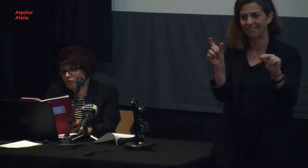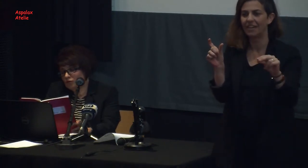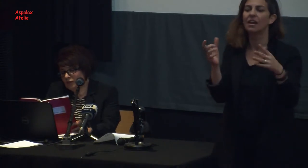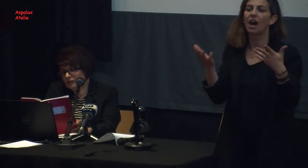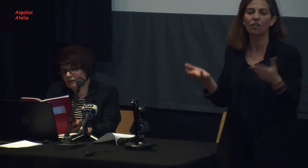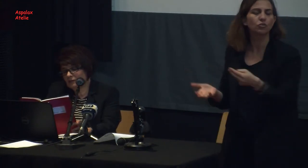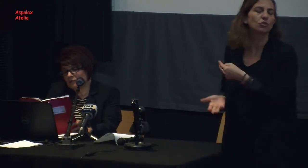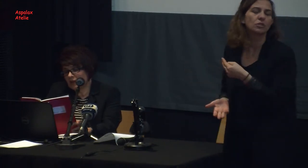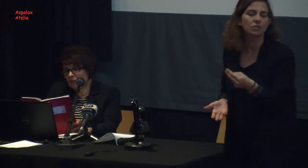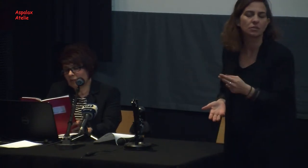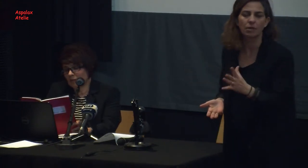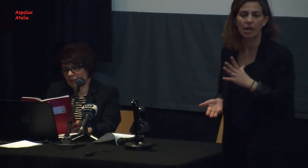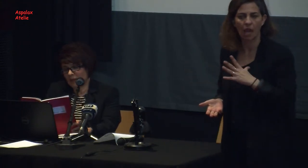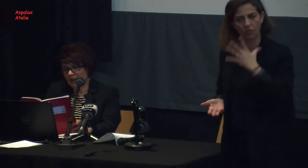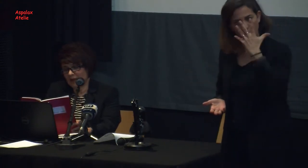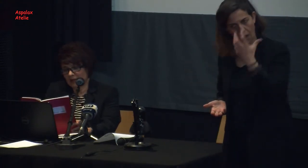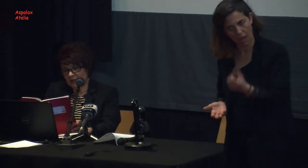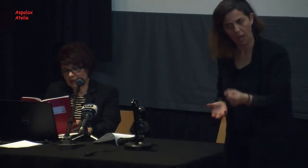βιώνουν